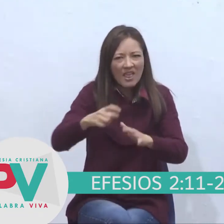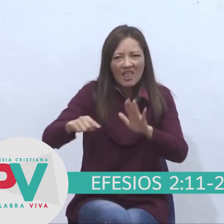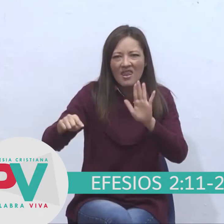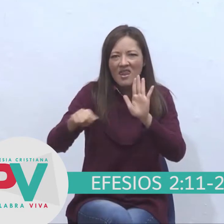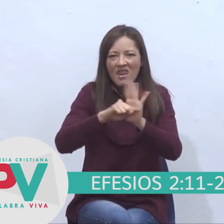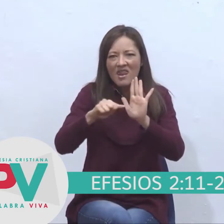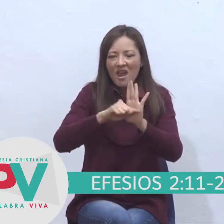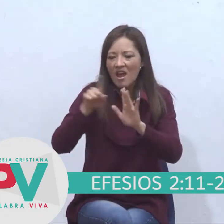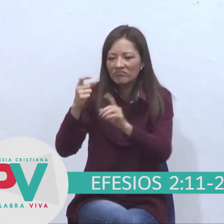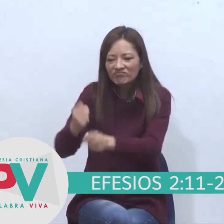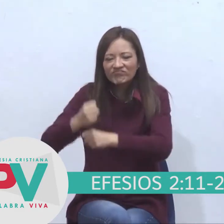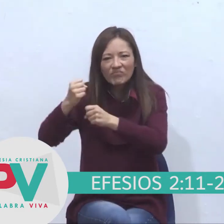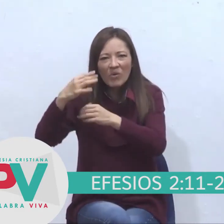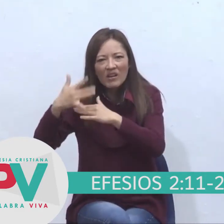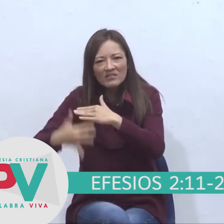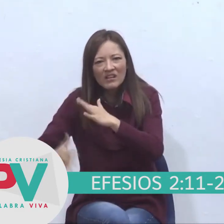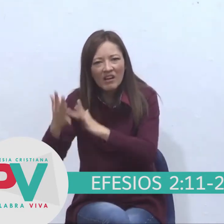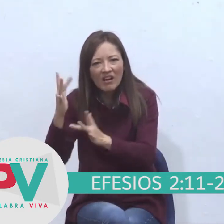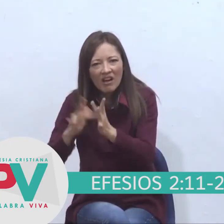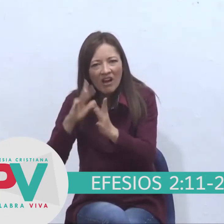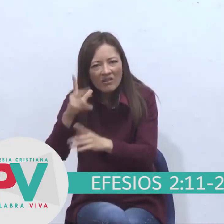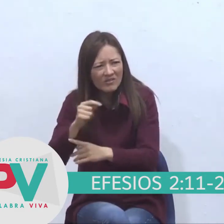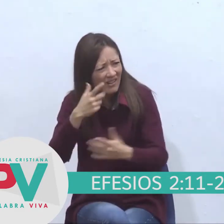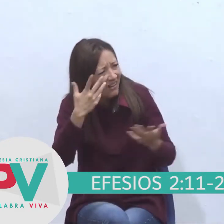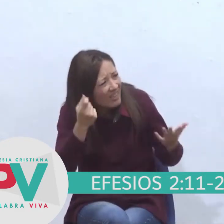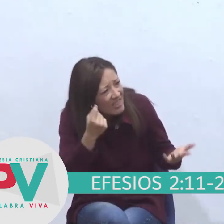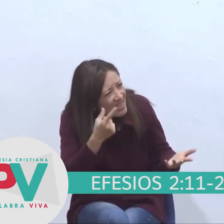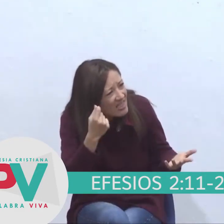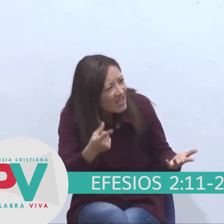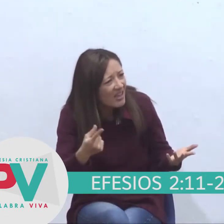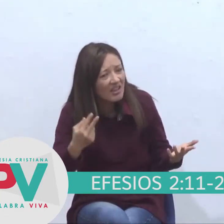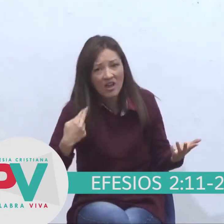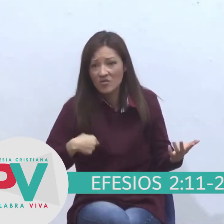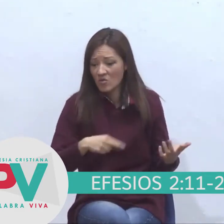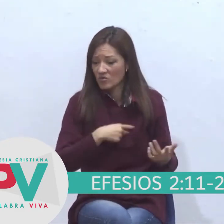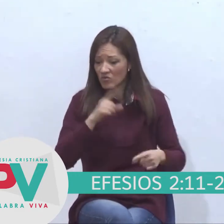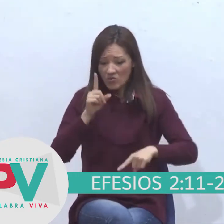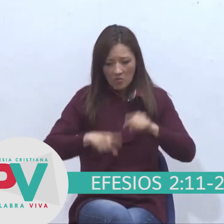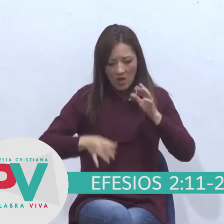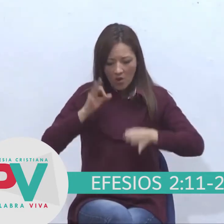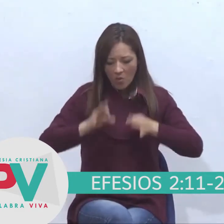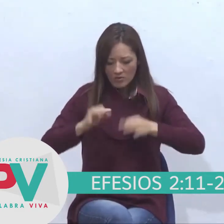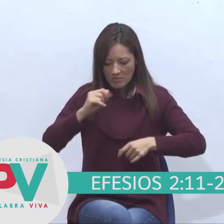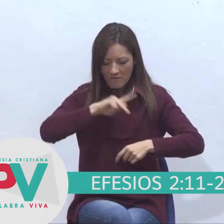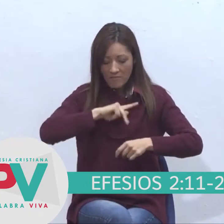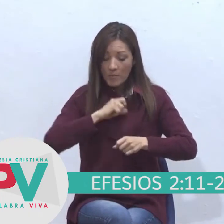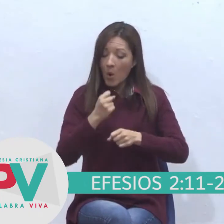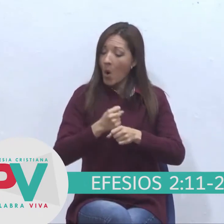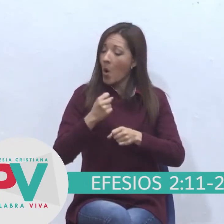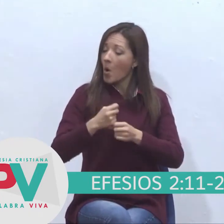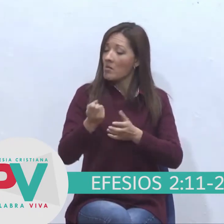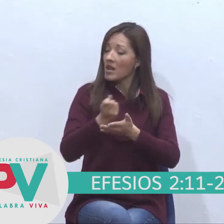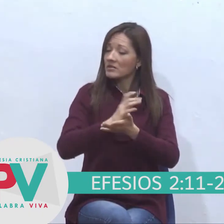de Cristo. Le está diciendo, hermanos, si nosotros no pudimos justificarnos por las obras de la ley,